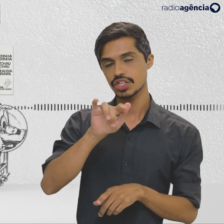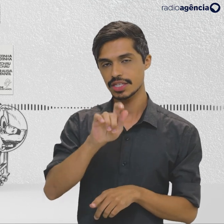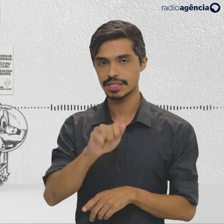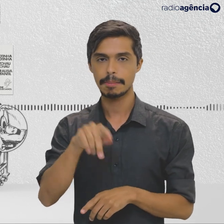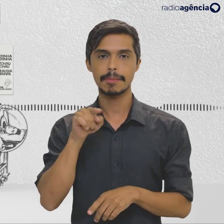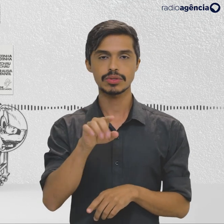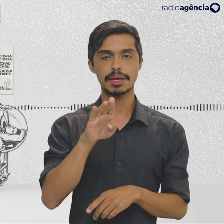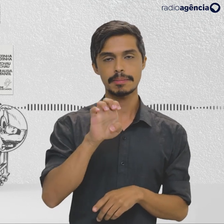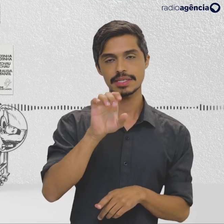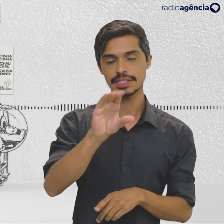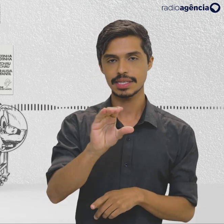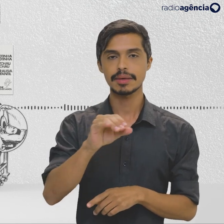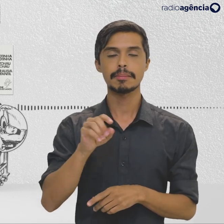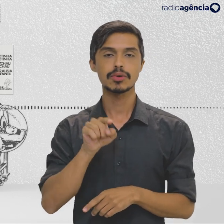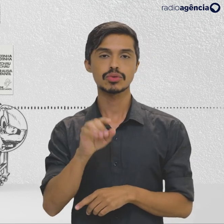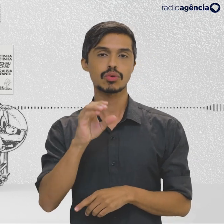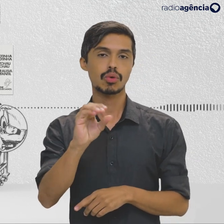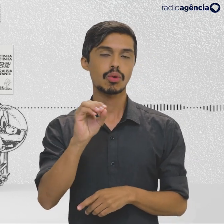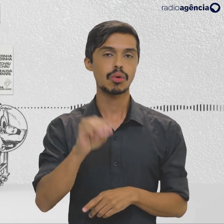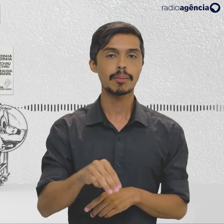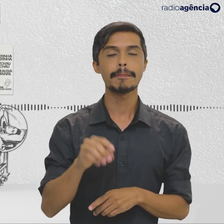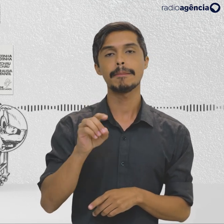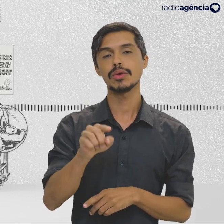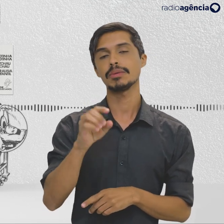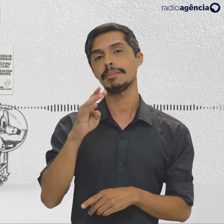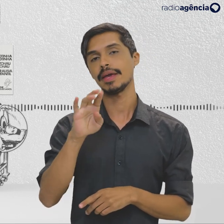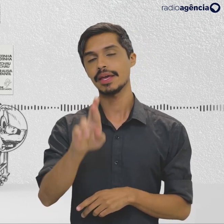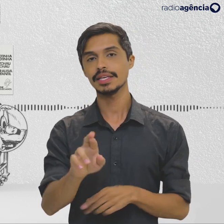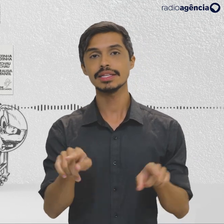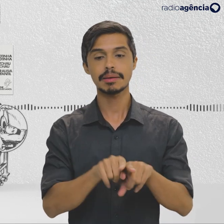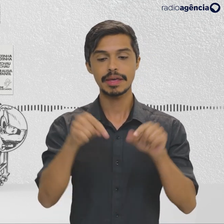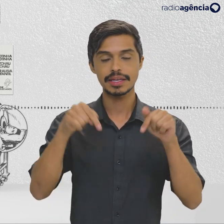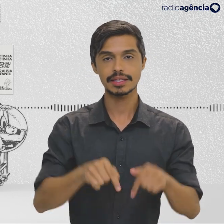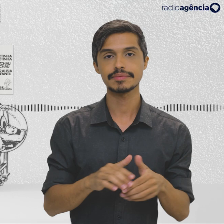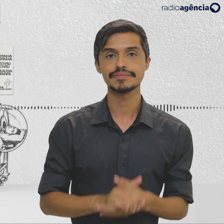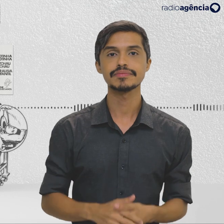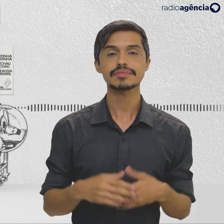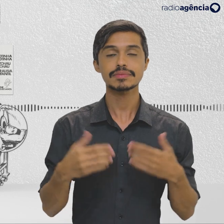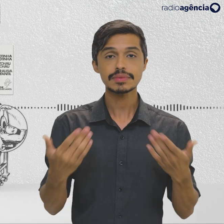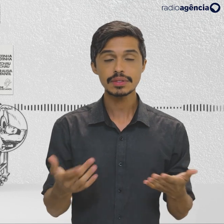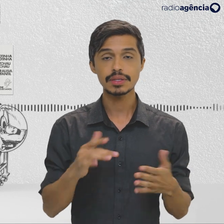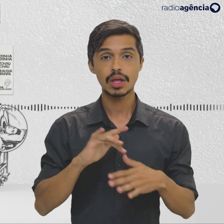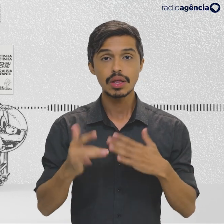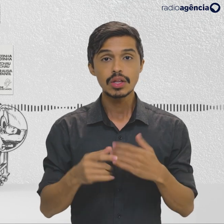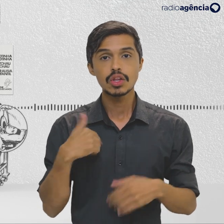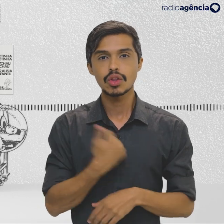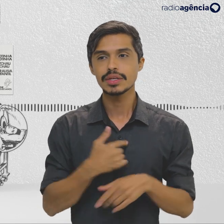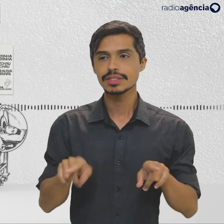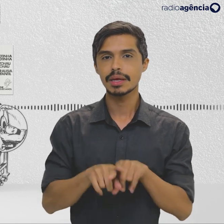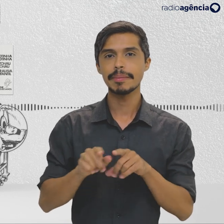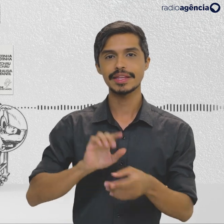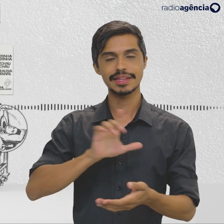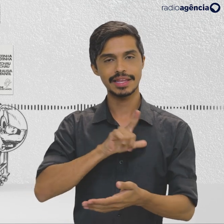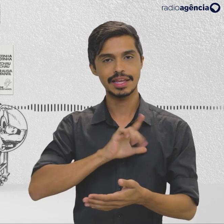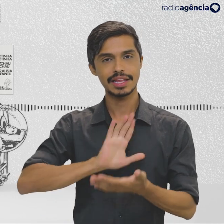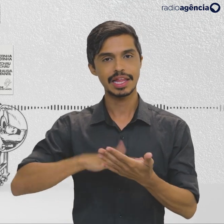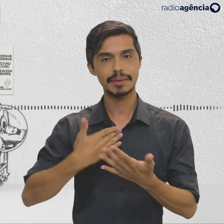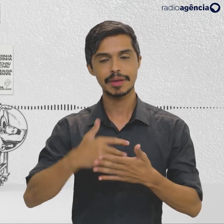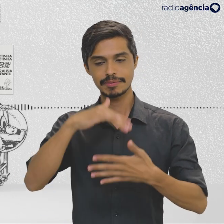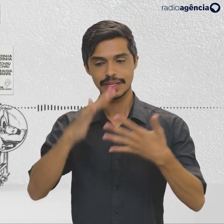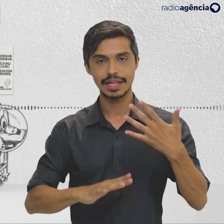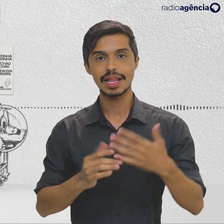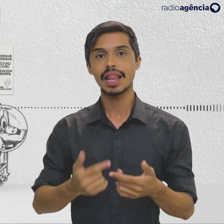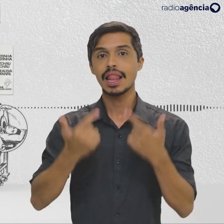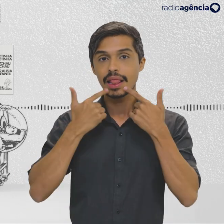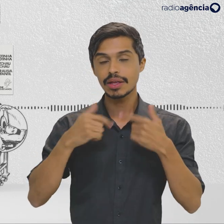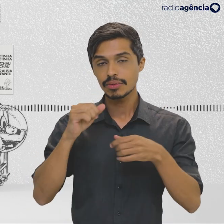radioagencianacional.ebc.com.br e também aqui nessa plataforma Ainda temos interpretação simultânea em Libras a